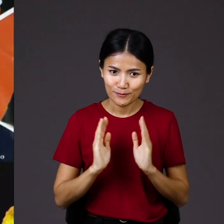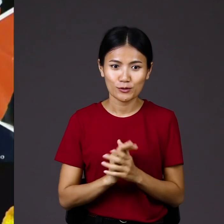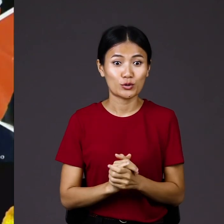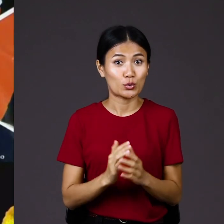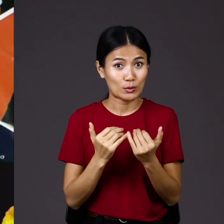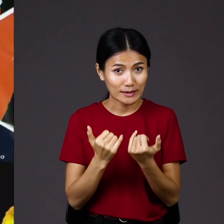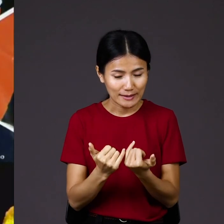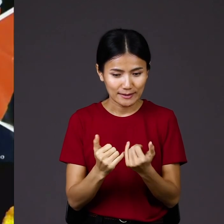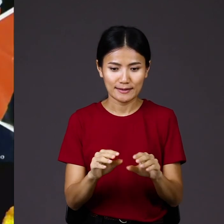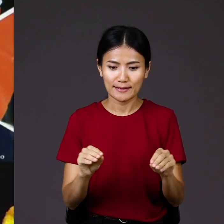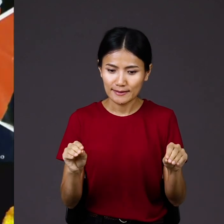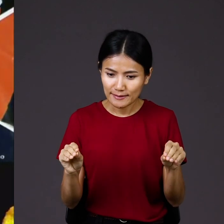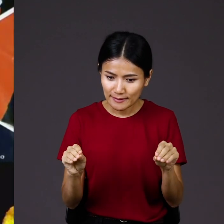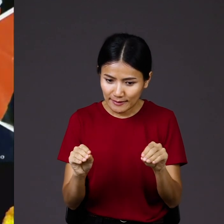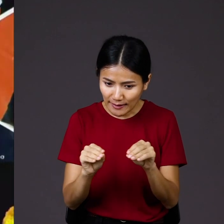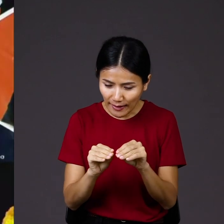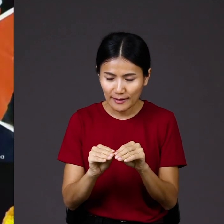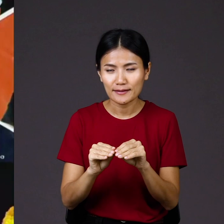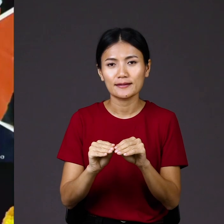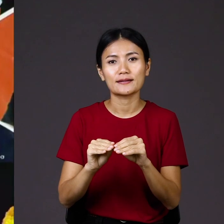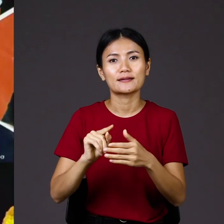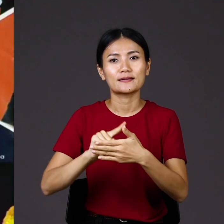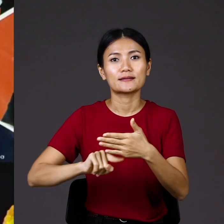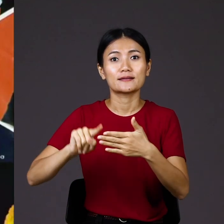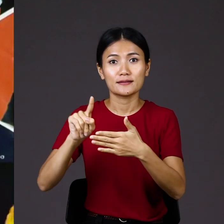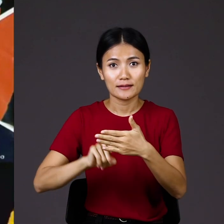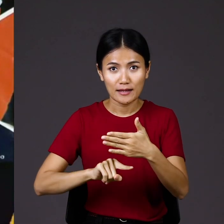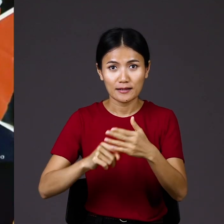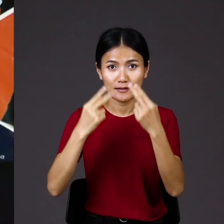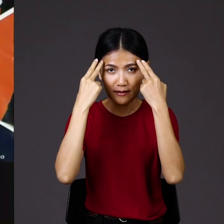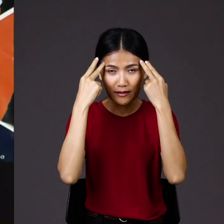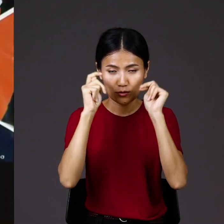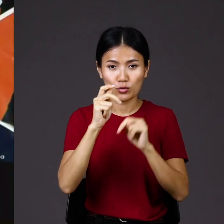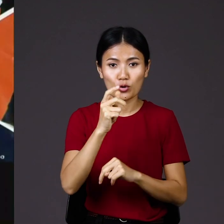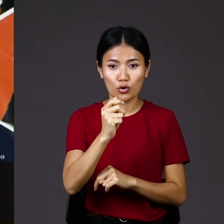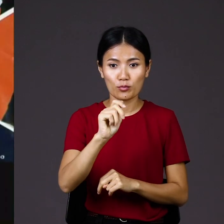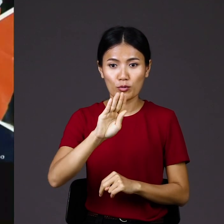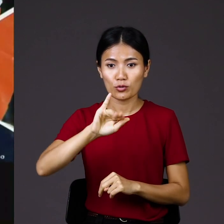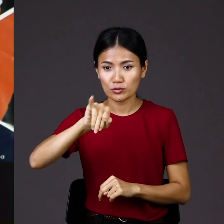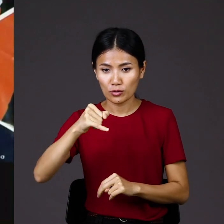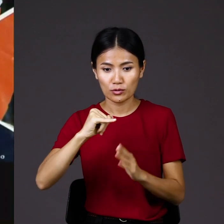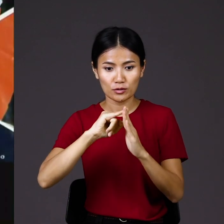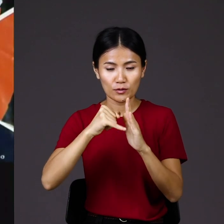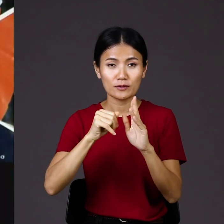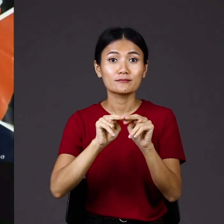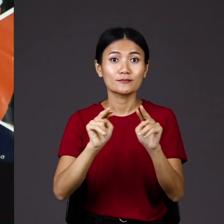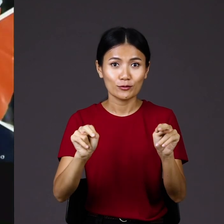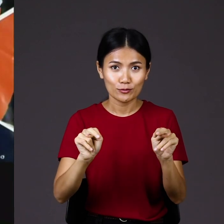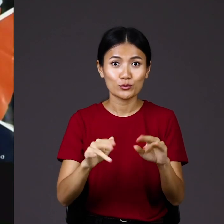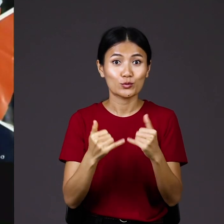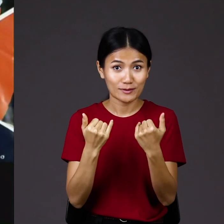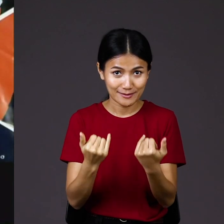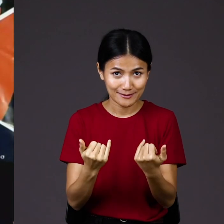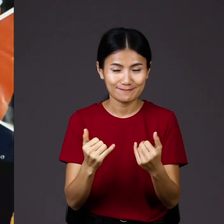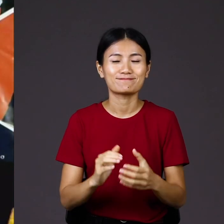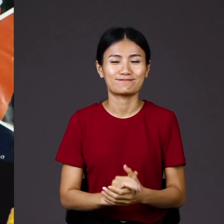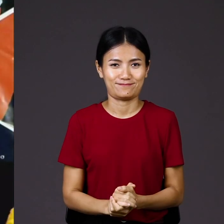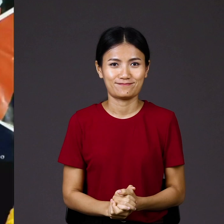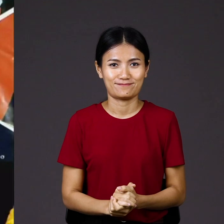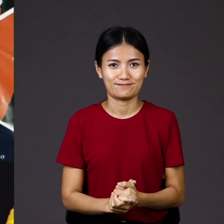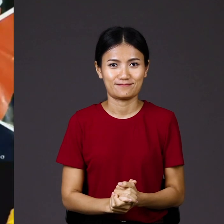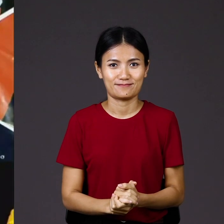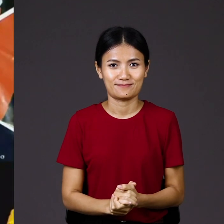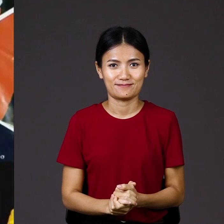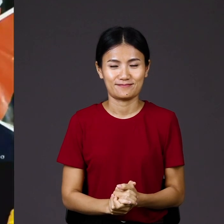ยของพวกเราในช่วงโค้งสุดท้ายของการเลือกตั้งอบจ.จังหวัดนนทบุรี